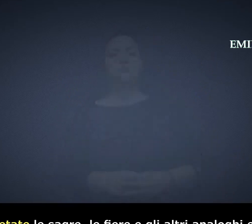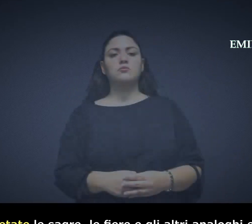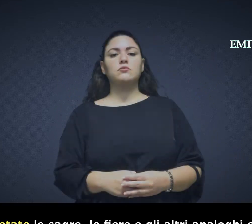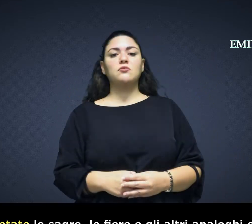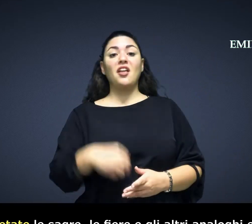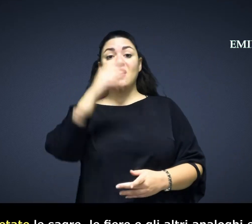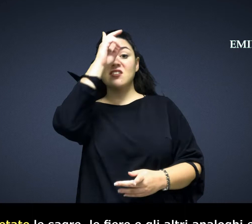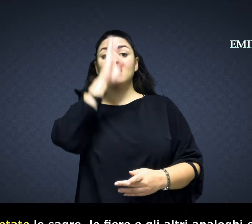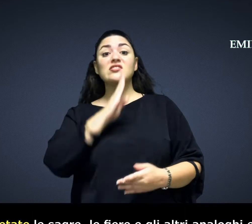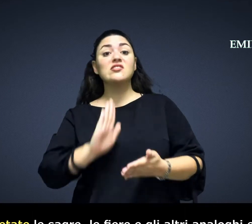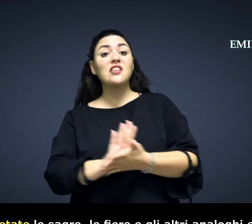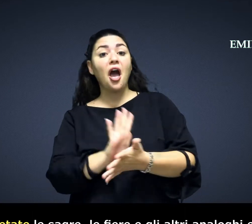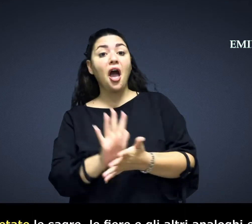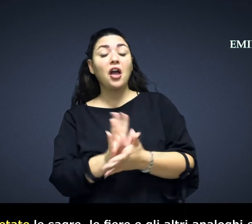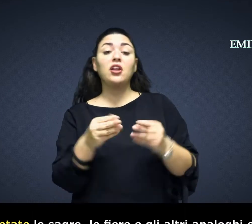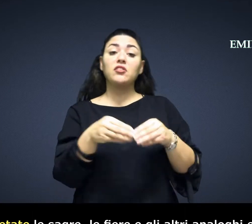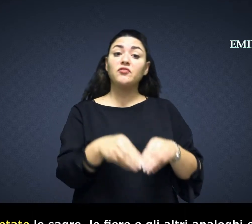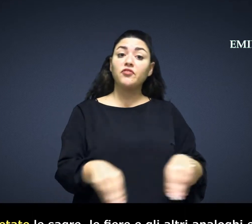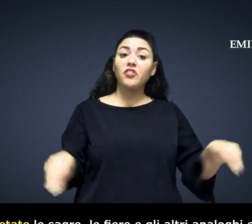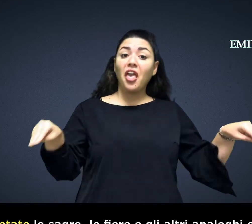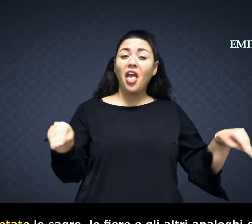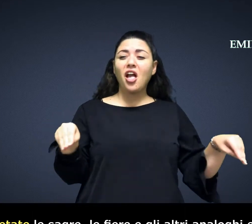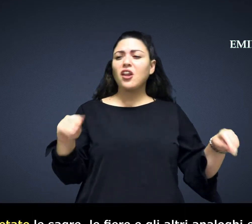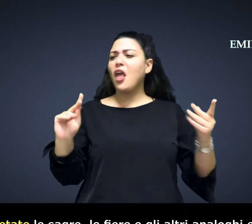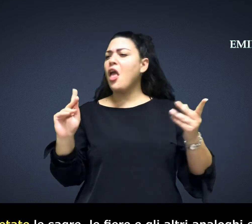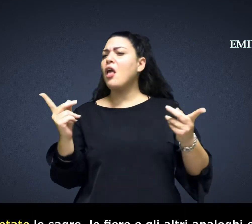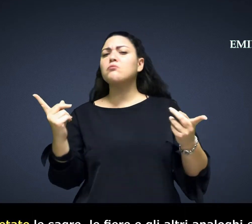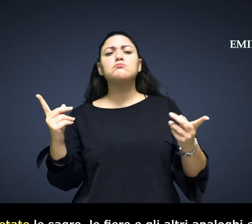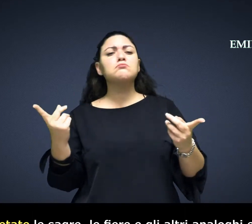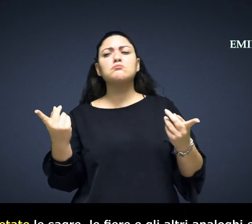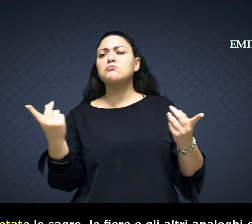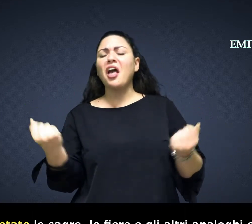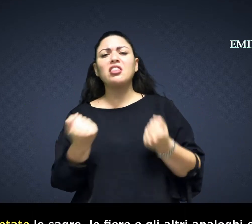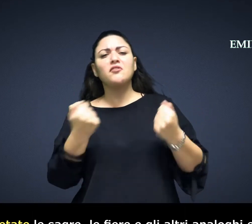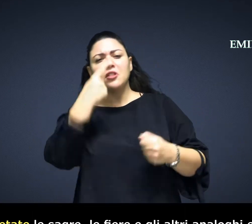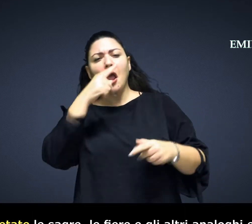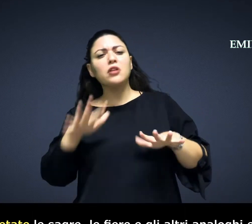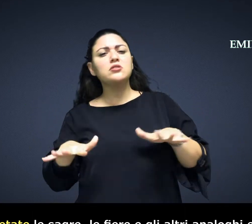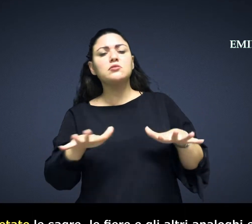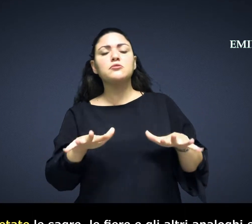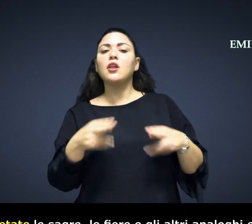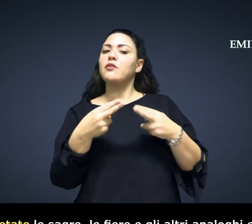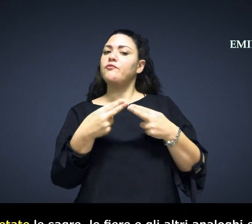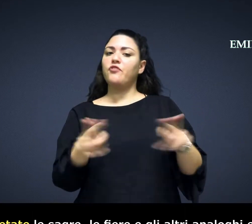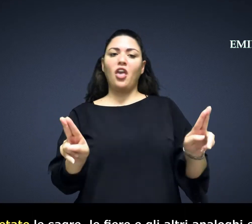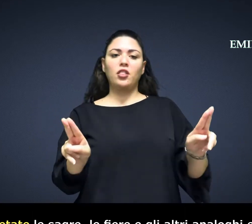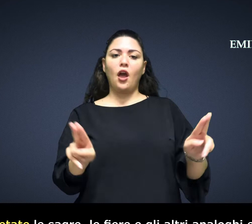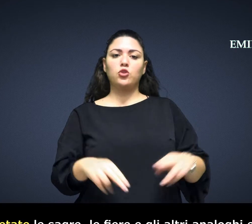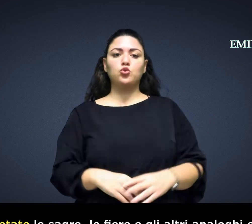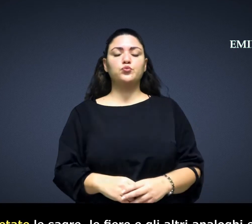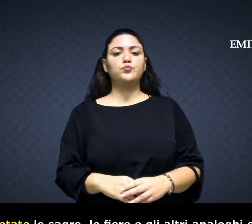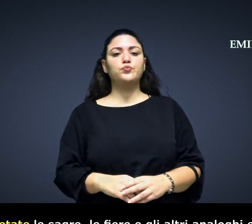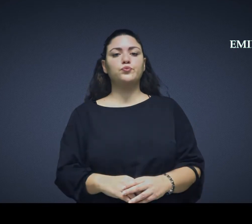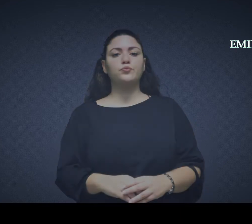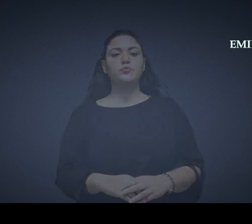Fiere e congressi. Sono vietate le sagre, le fiere e gli altri analoghi eventi. Restano consentite